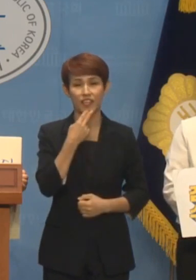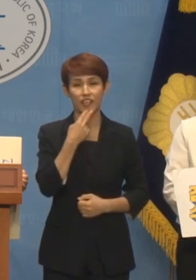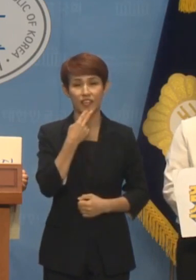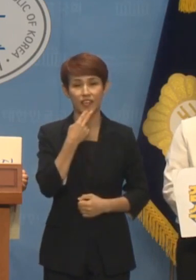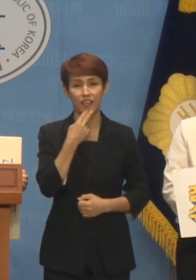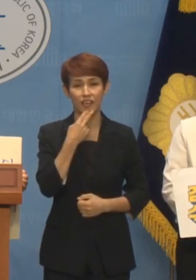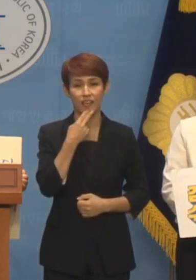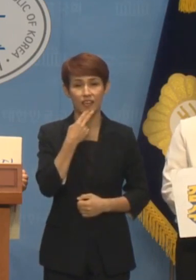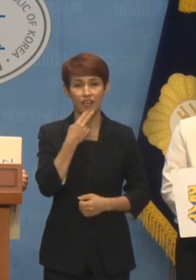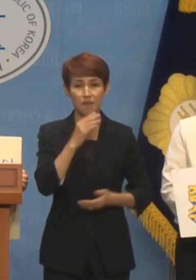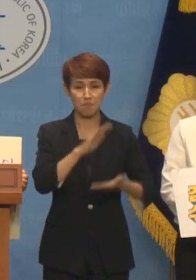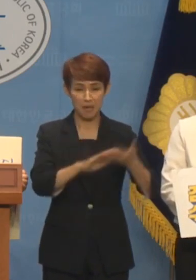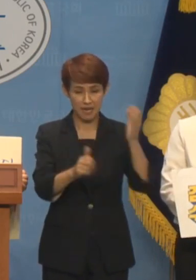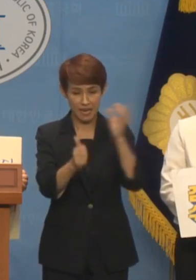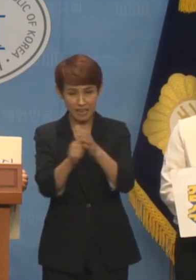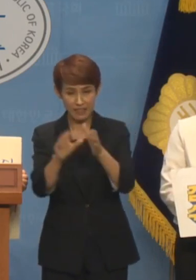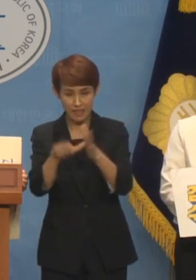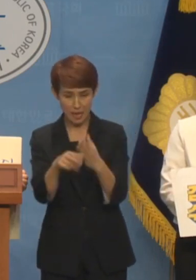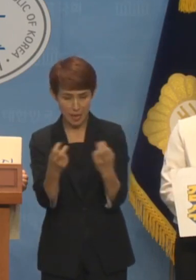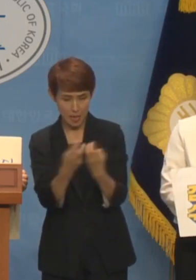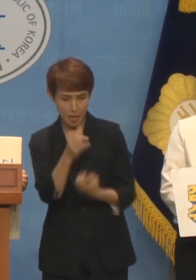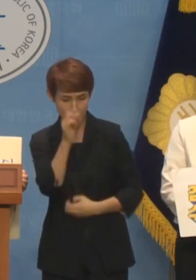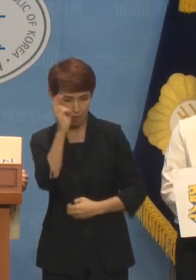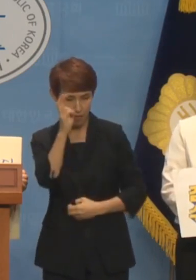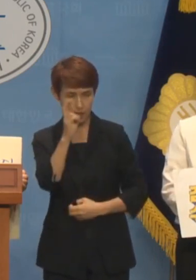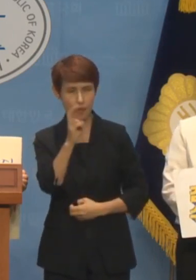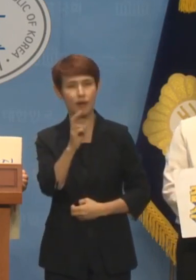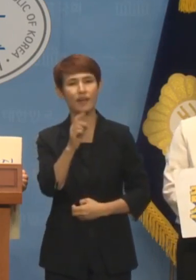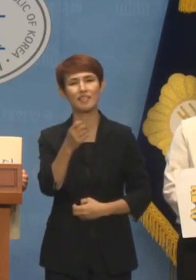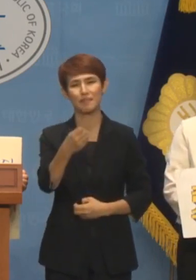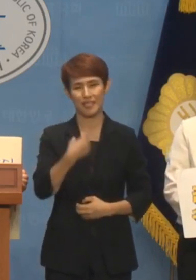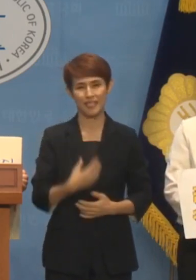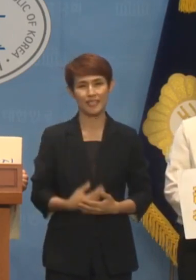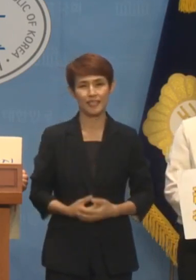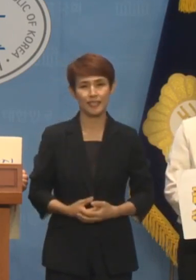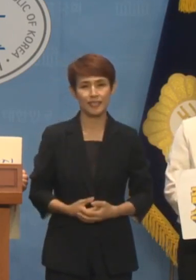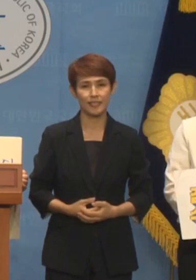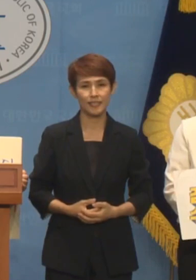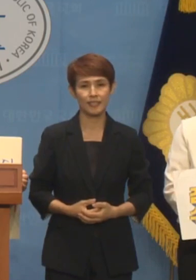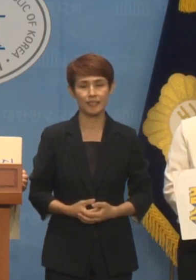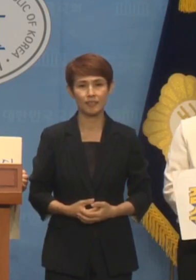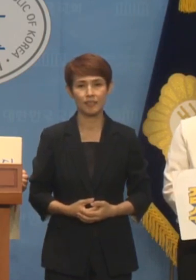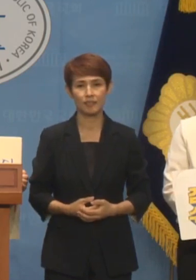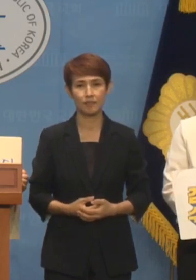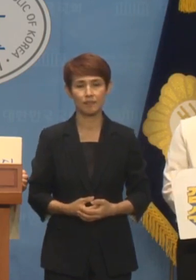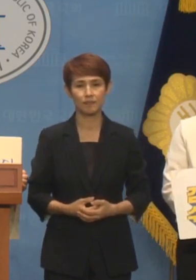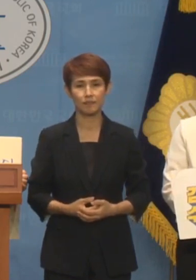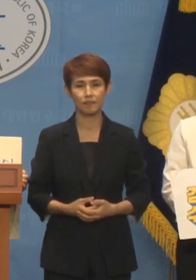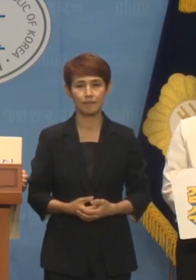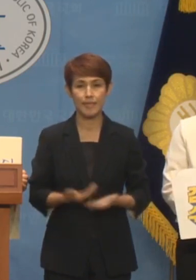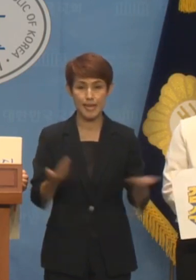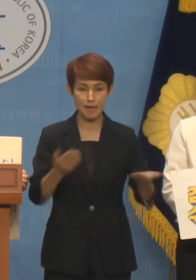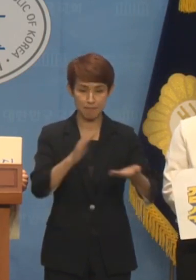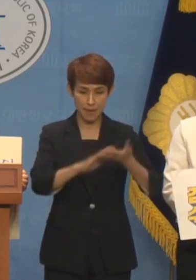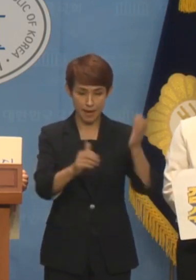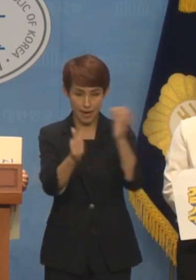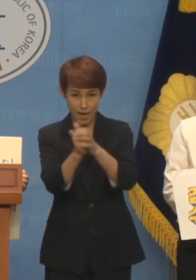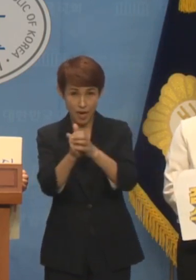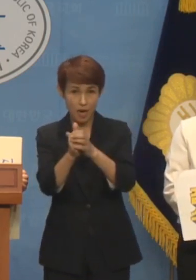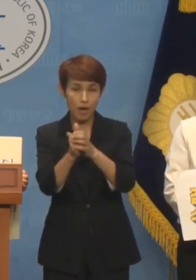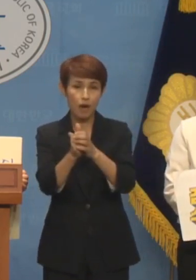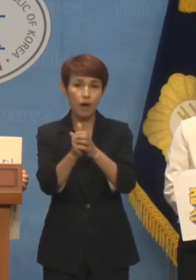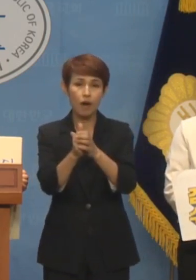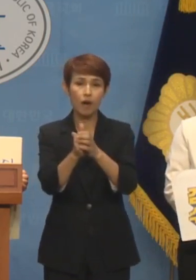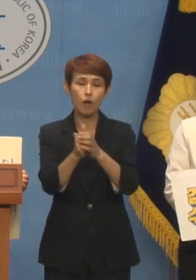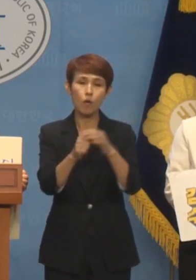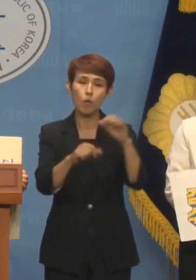이렇게 획책한 것 같다라는 추정을 한다라고 이야기해 주셨습니다. 저희가 파악해도 인수위 5일 만에 5월 29일 인수위가